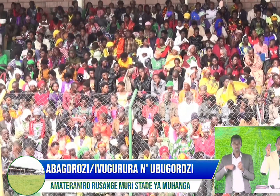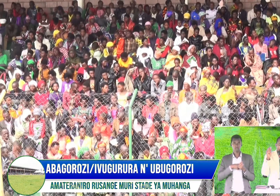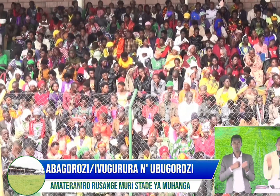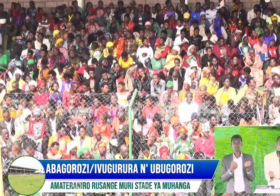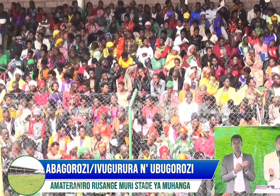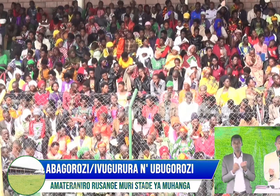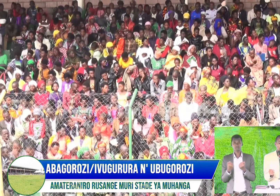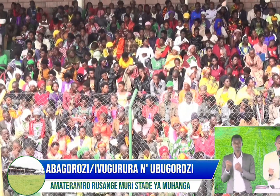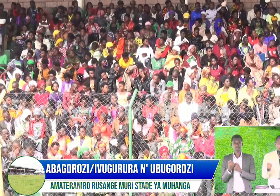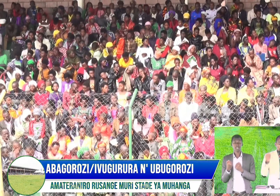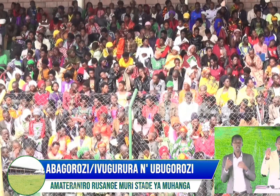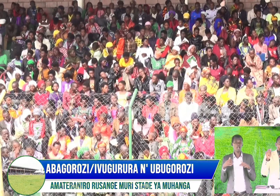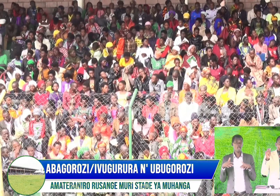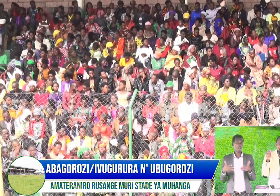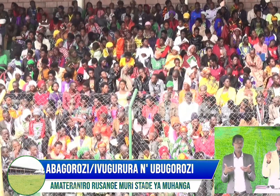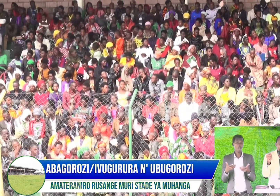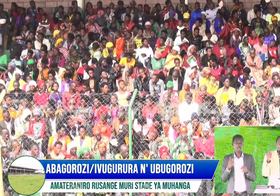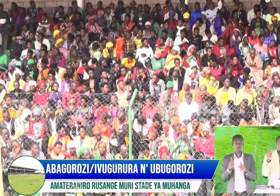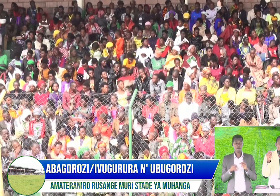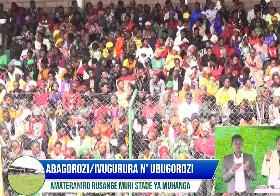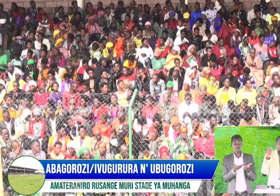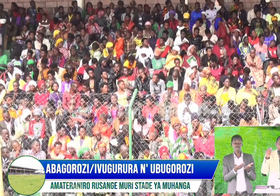Abo bantu